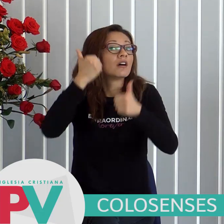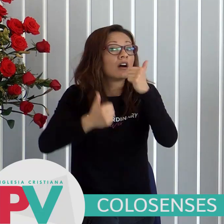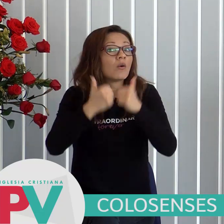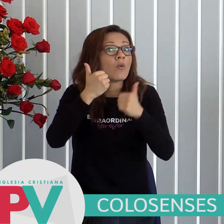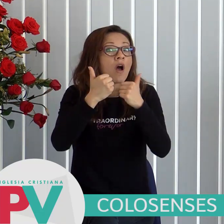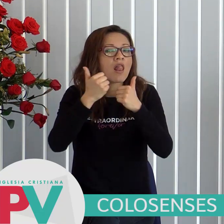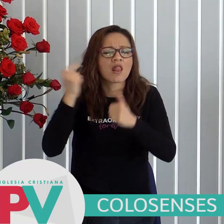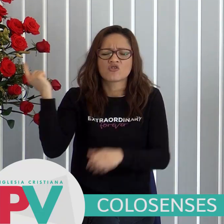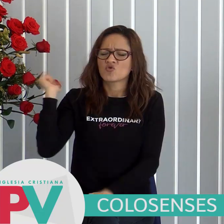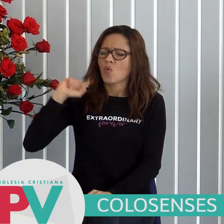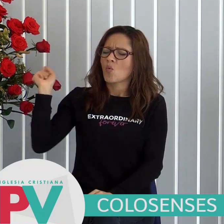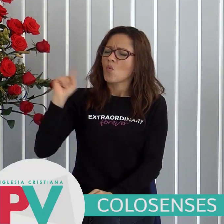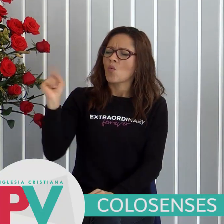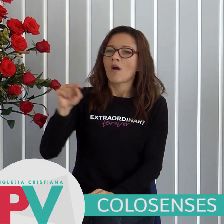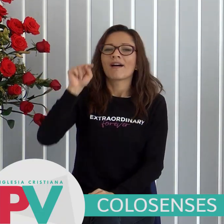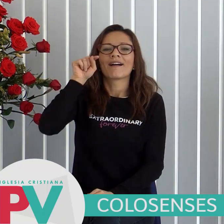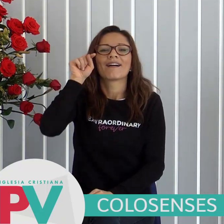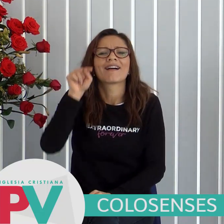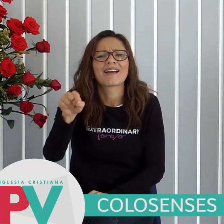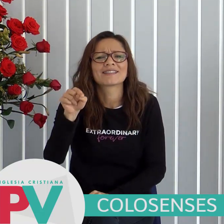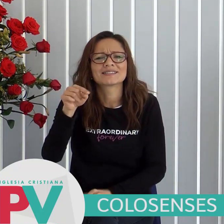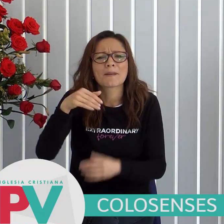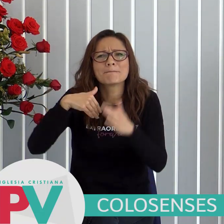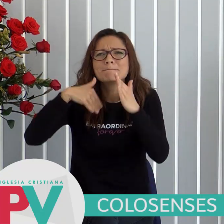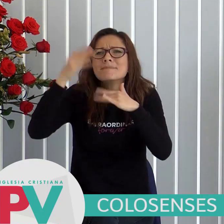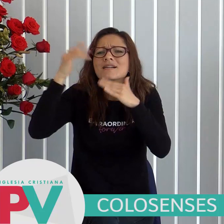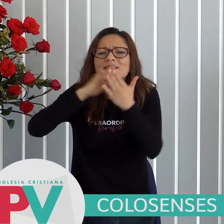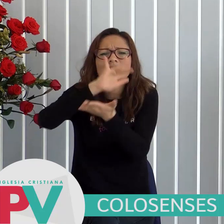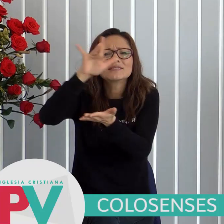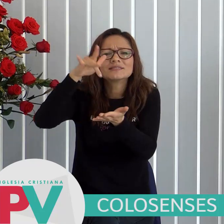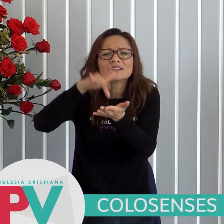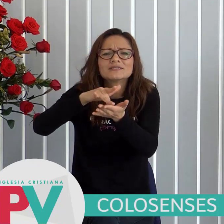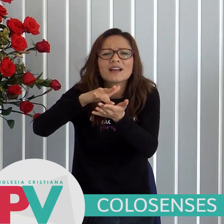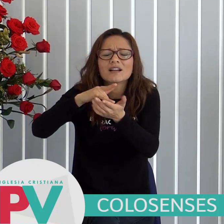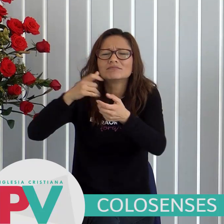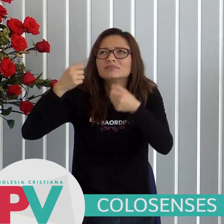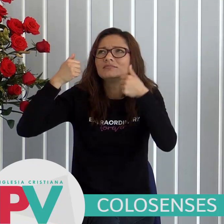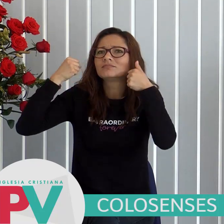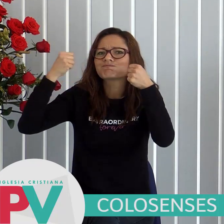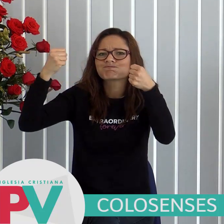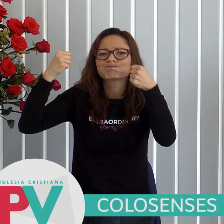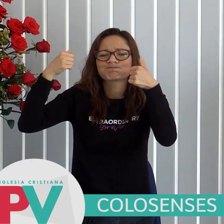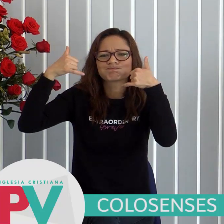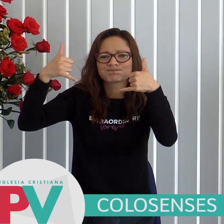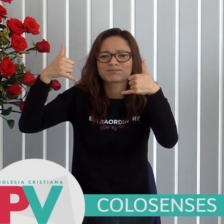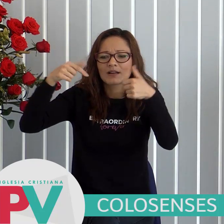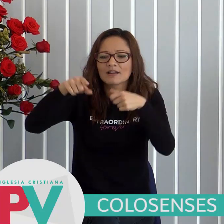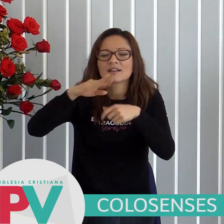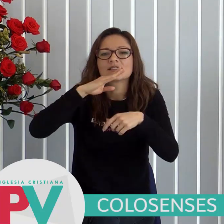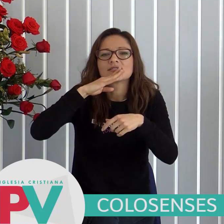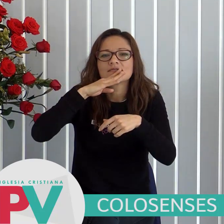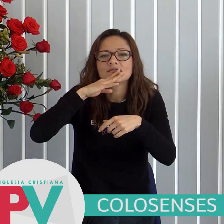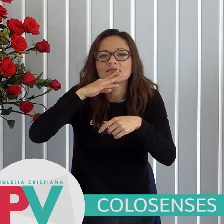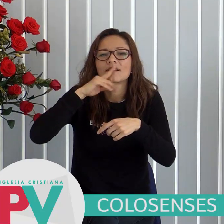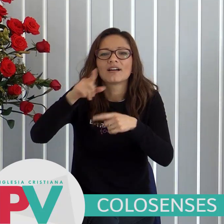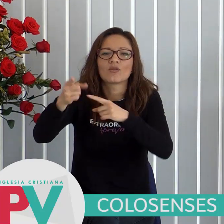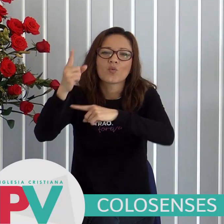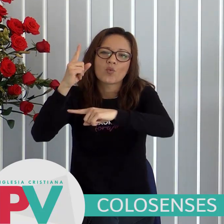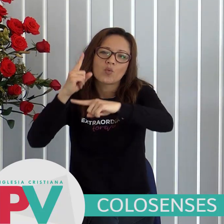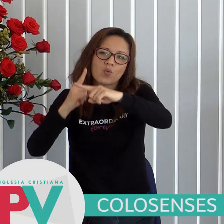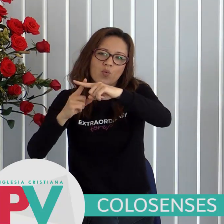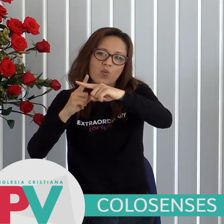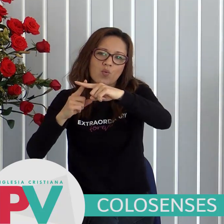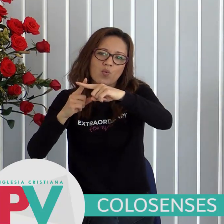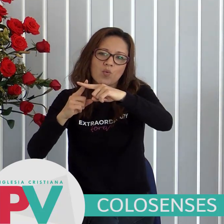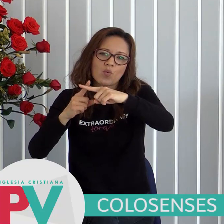los siglos, con el acto más central que ha existido en todos los siglos, la cruz